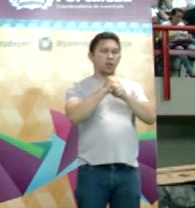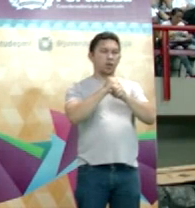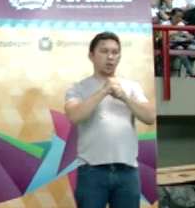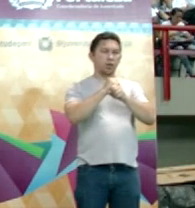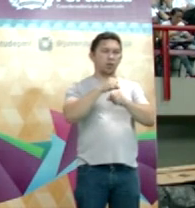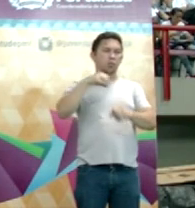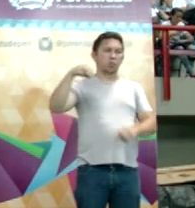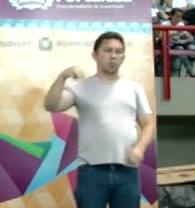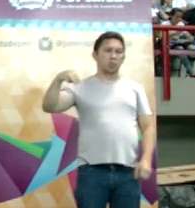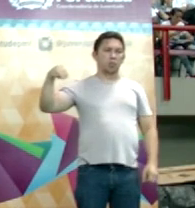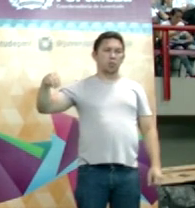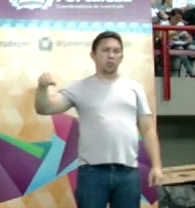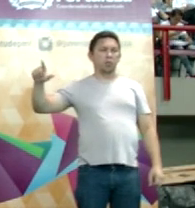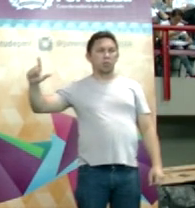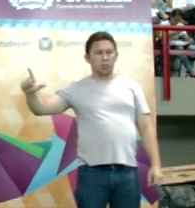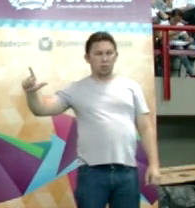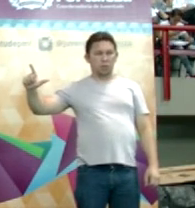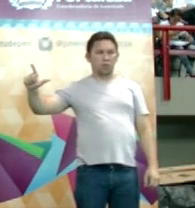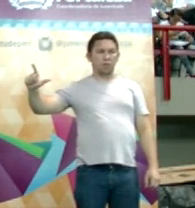quê? Em